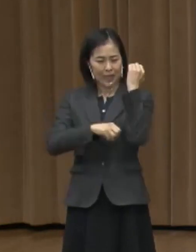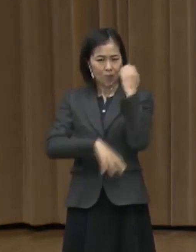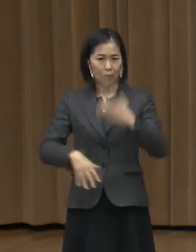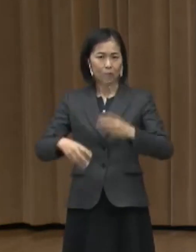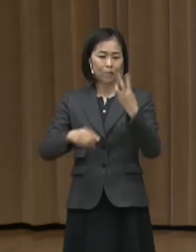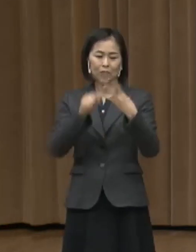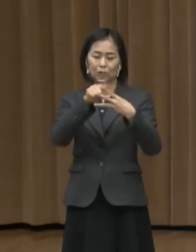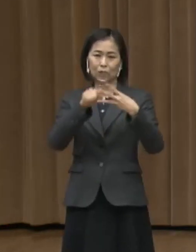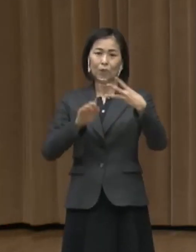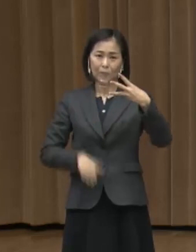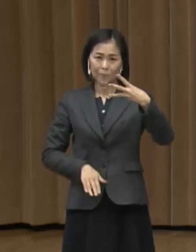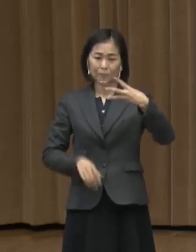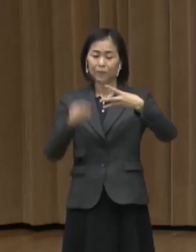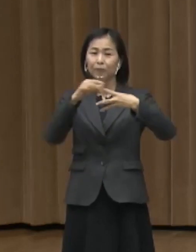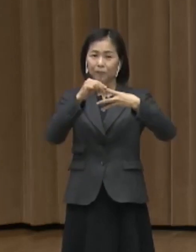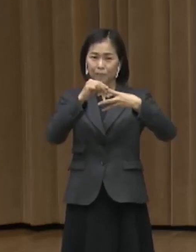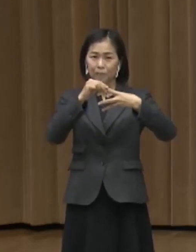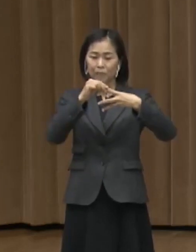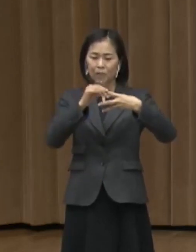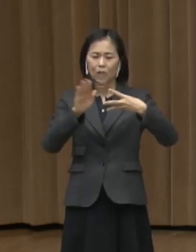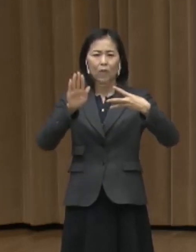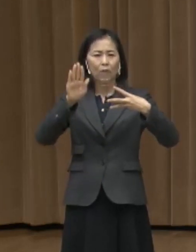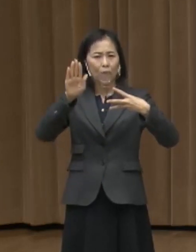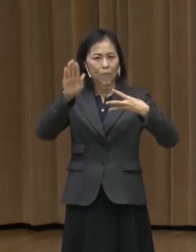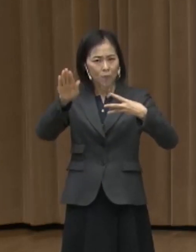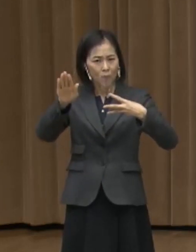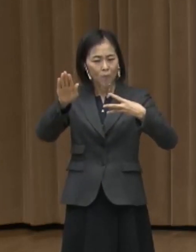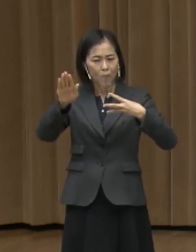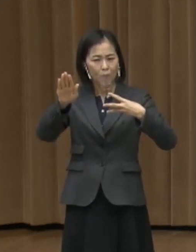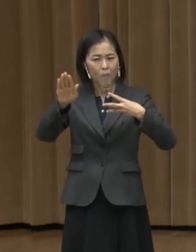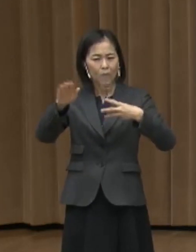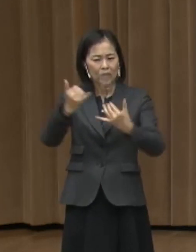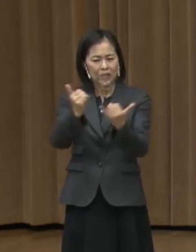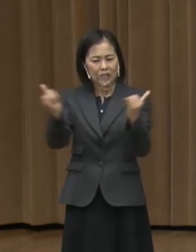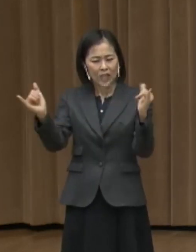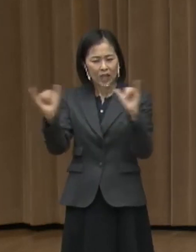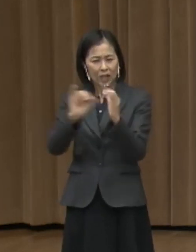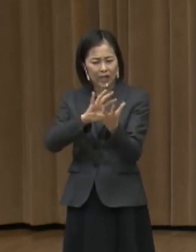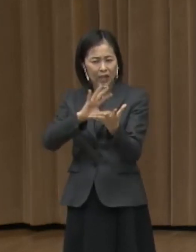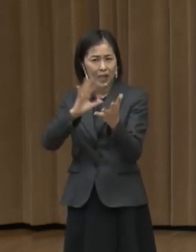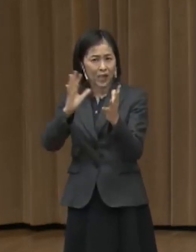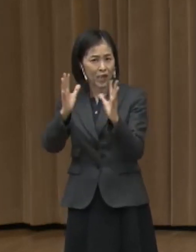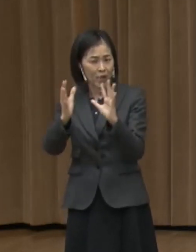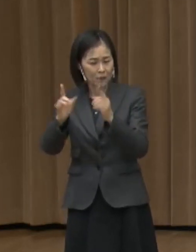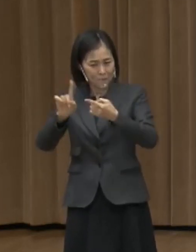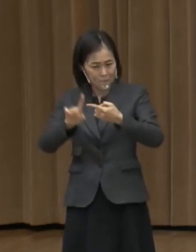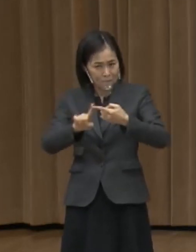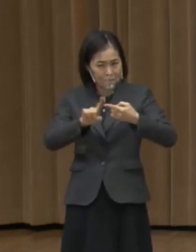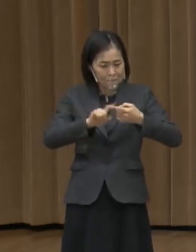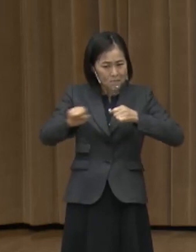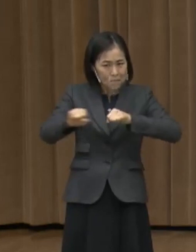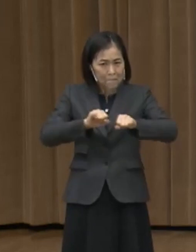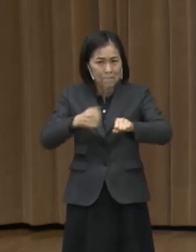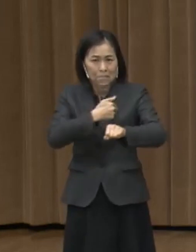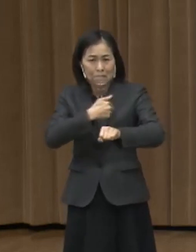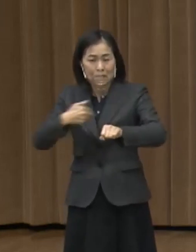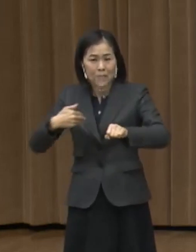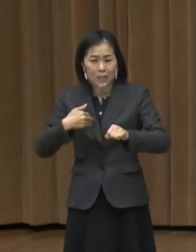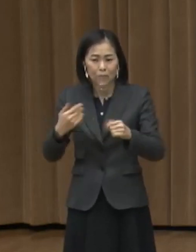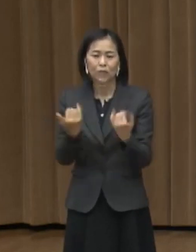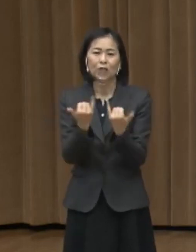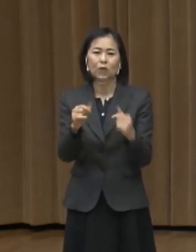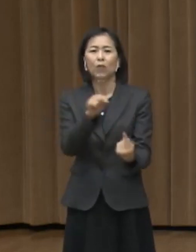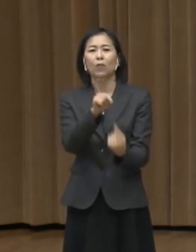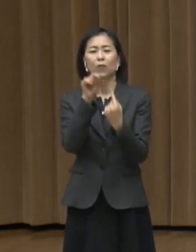ました。1つ目は今後起こりうるさまざまな社会変化に柔軟に行動できる人材の登用であります